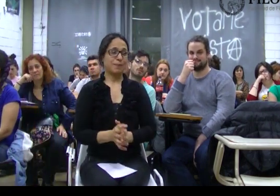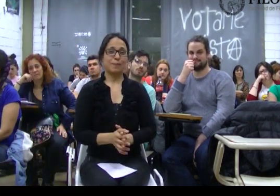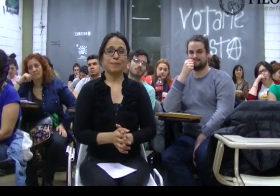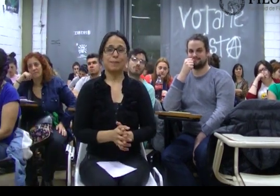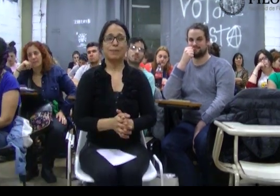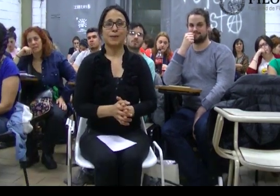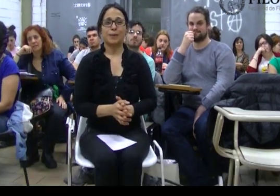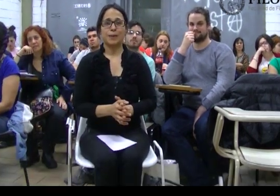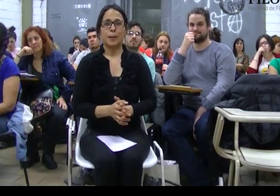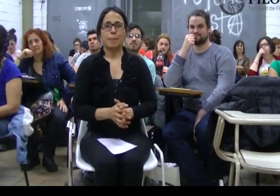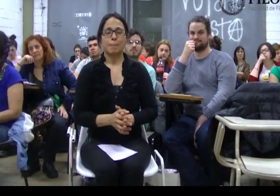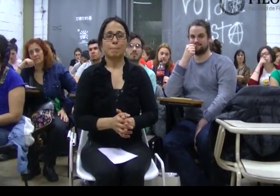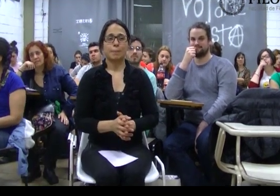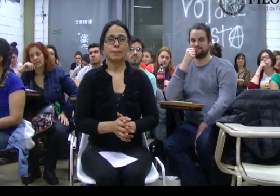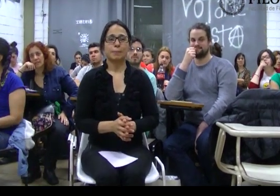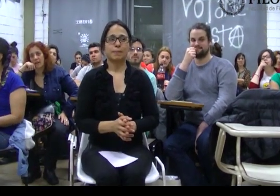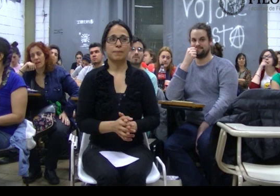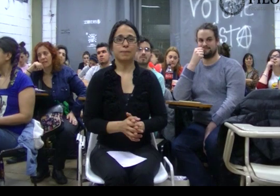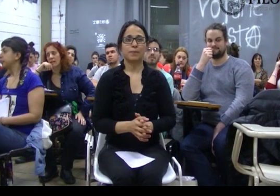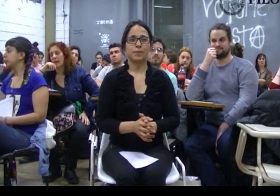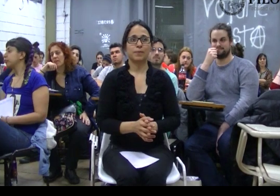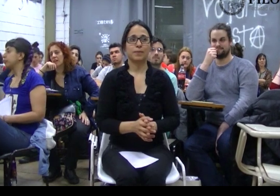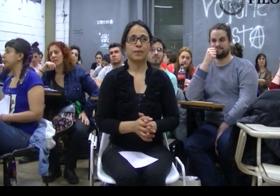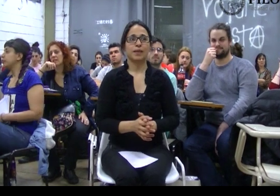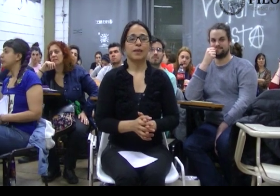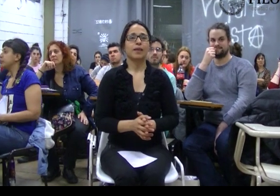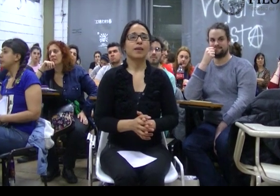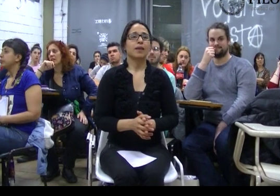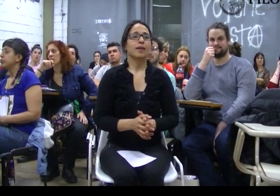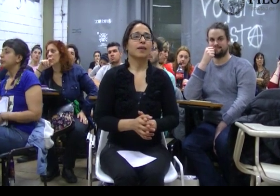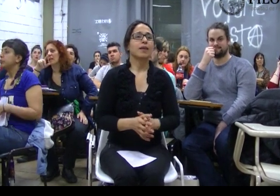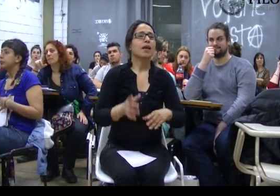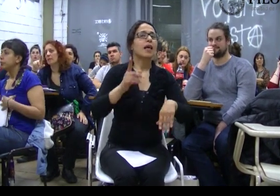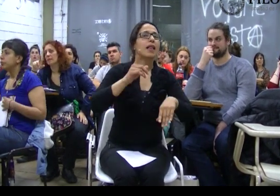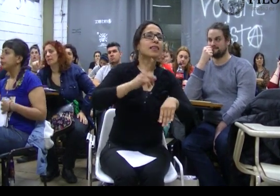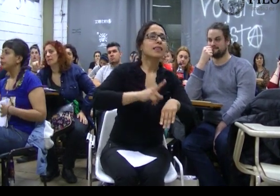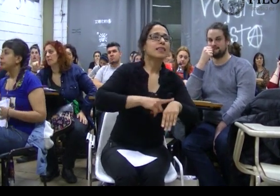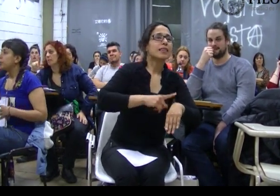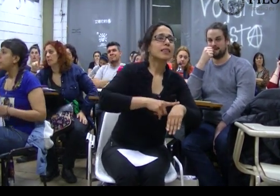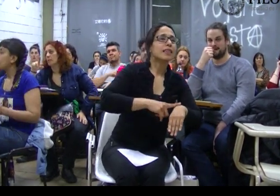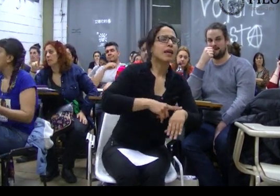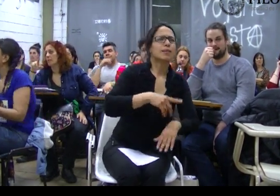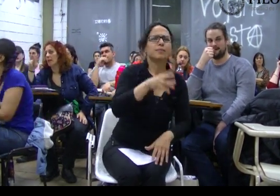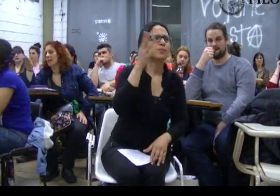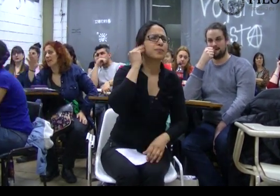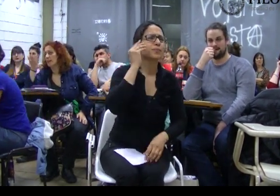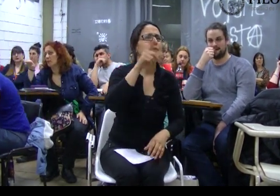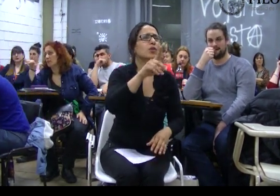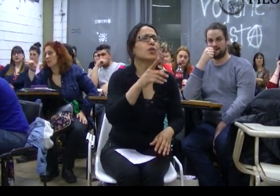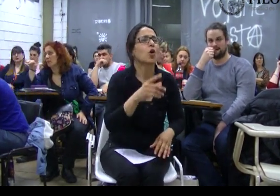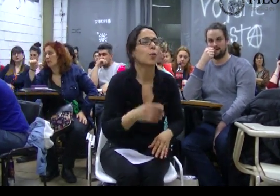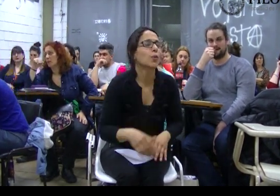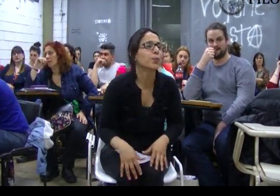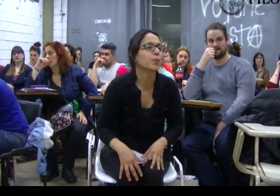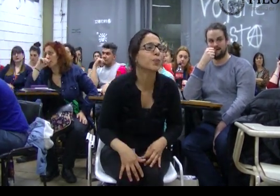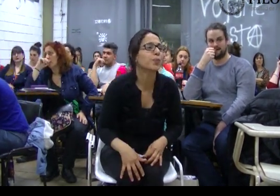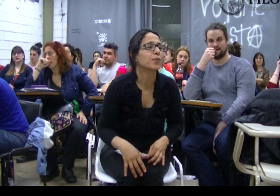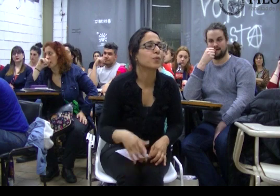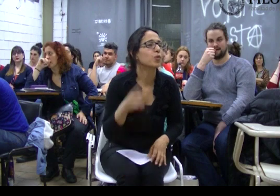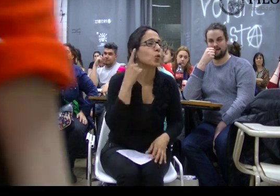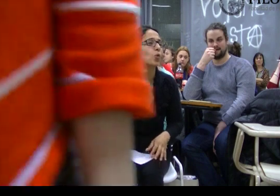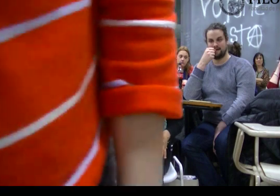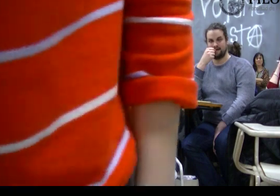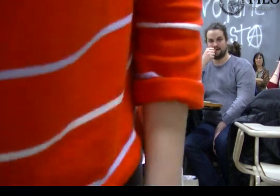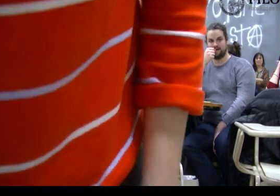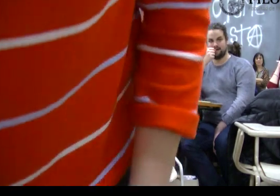¿segundos? Claro, 22. Estamos pasando la lista. Sí, perdón. Es que el tiempo de prueba de equipo nos lo vamos haciendo así. Entonces